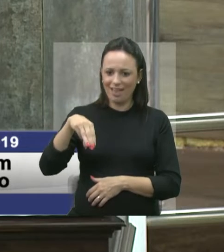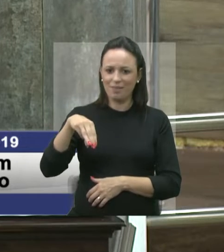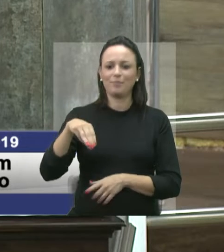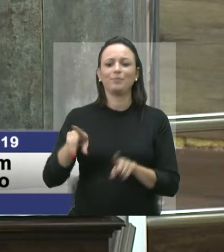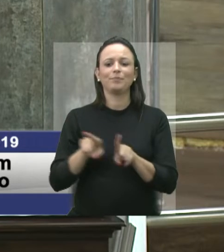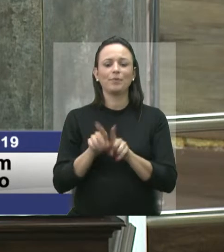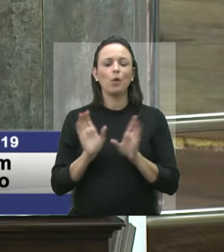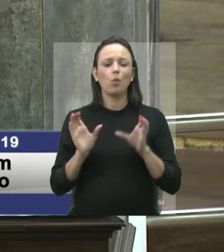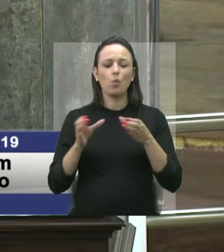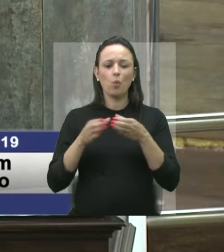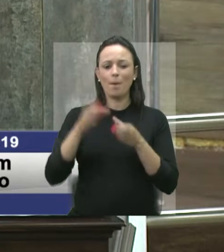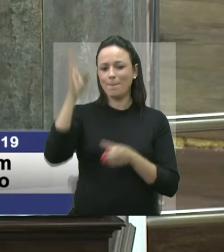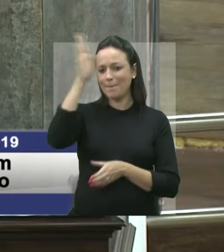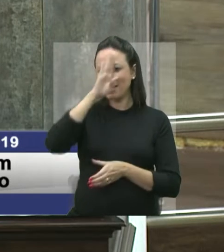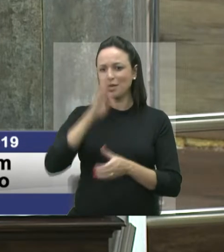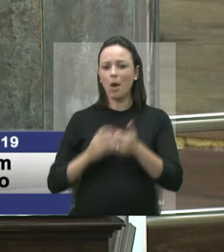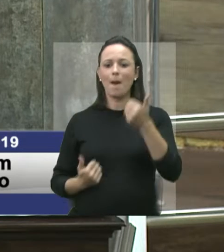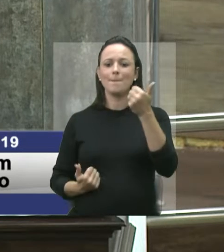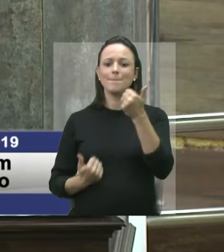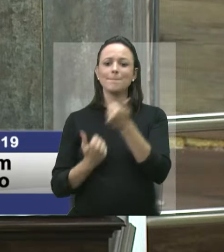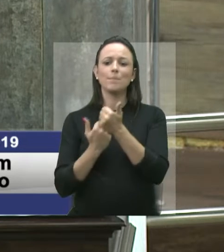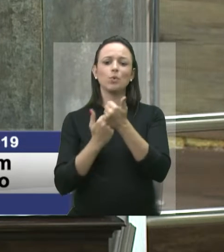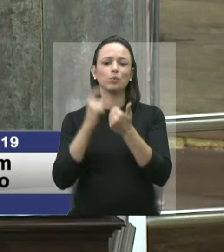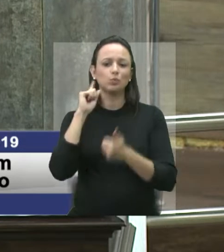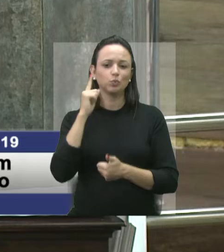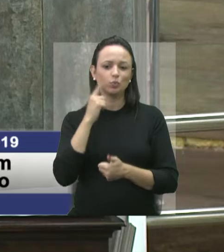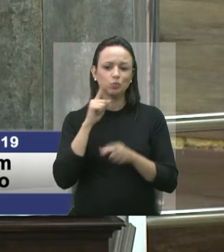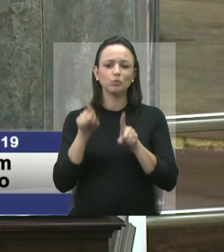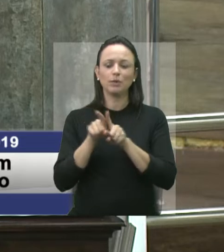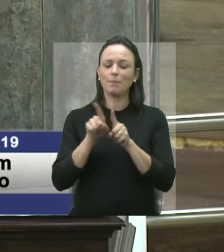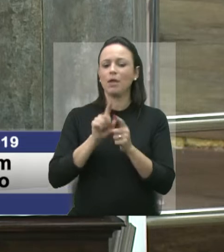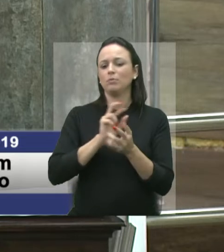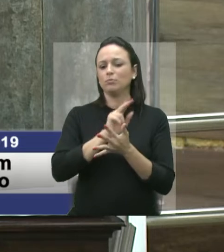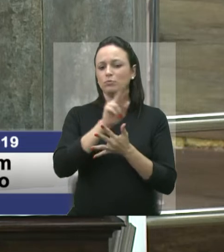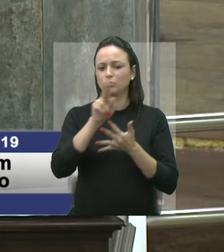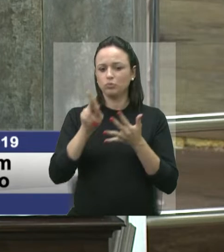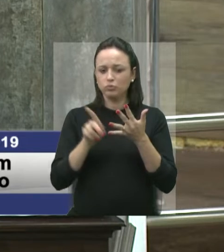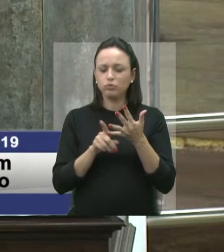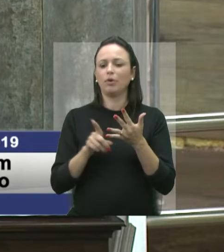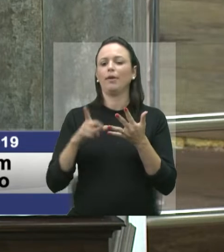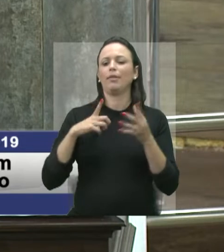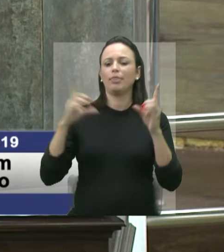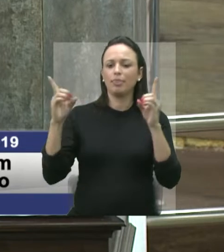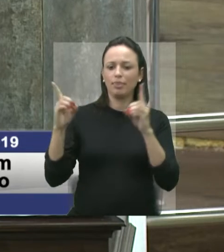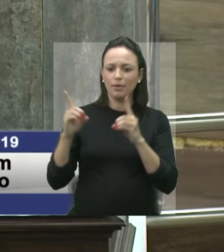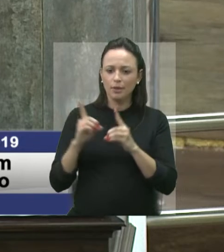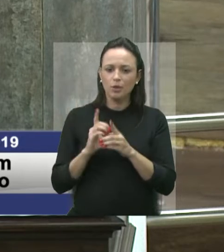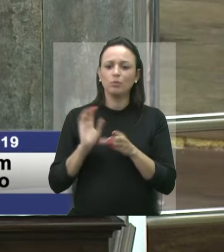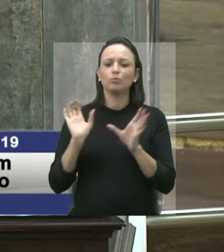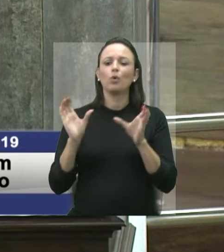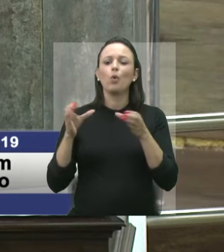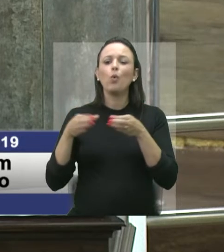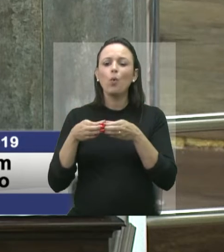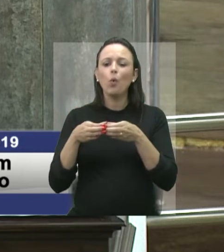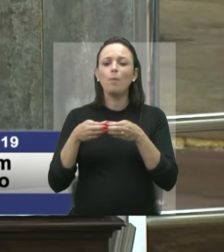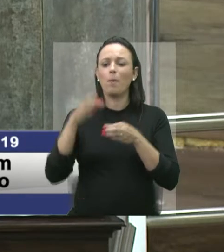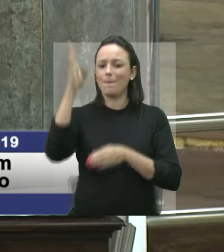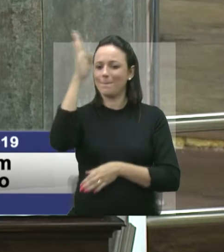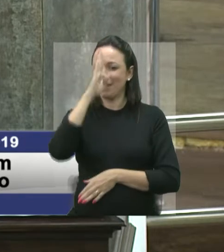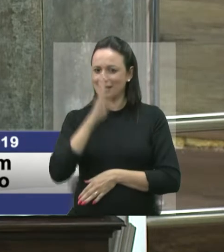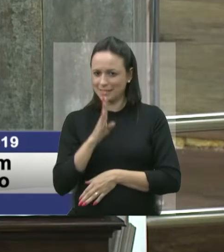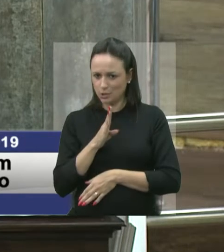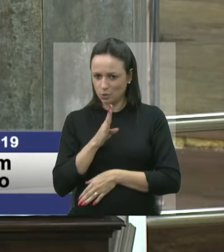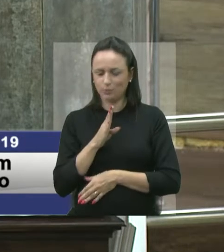de Apoio aos Surdos Cegos e ao Múltiplo Deficiente Sensorial, Grupo Brasil. As